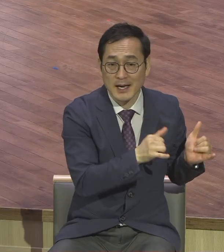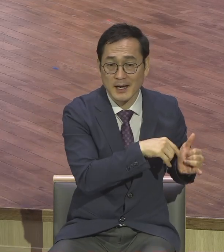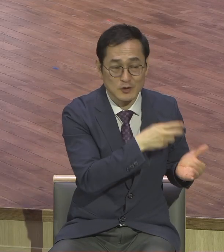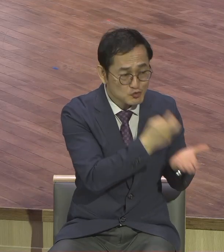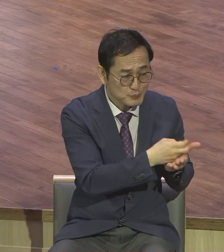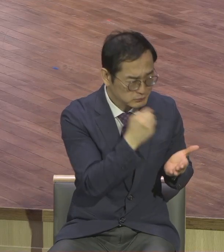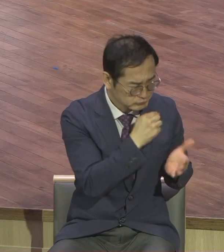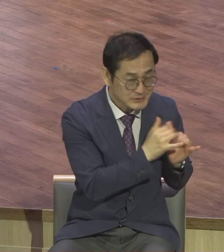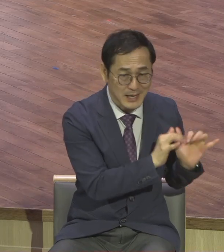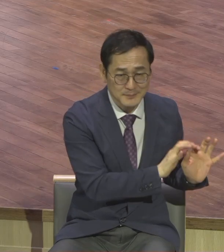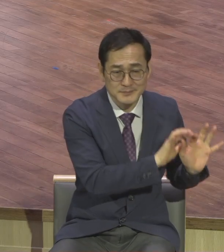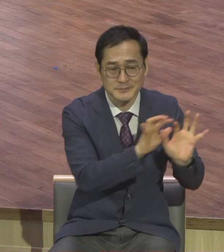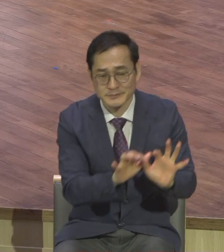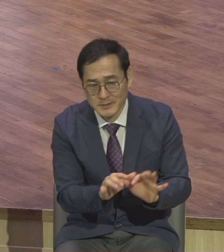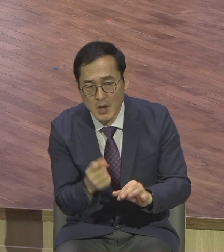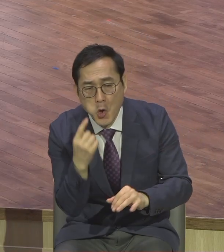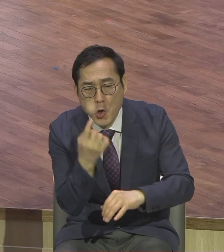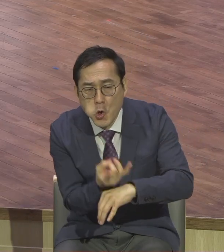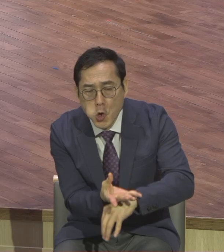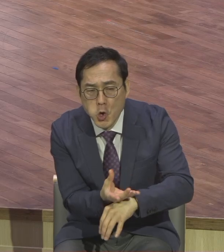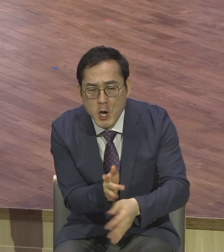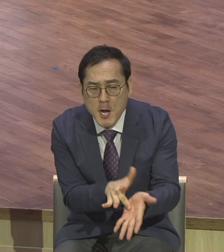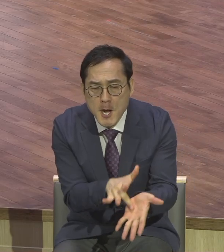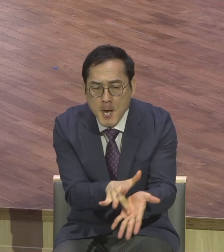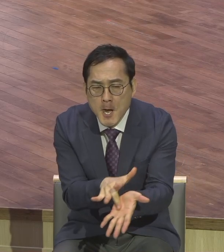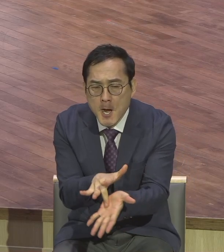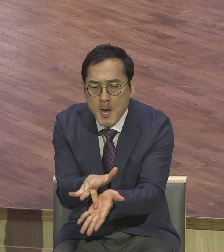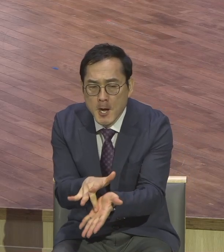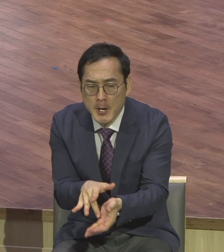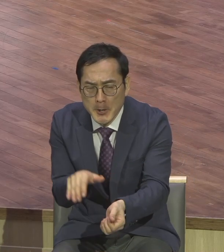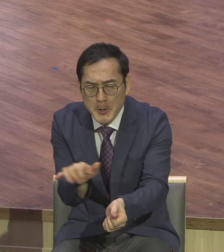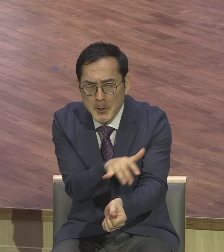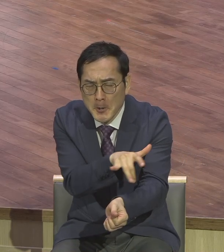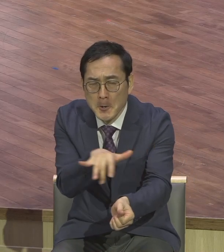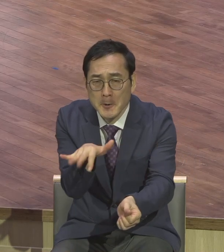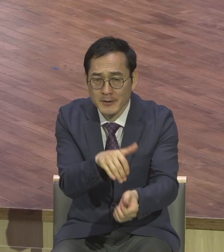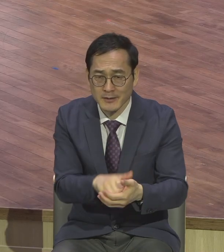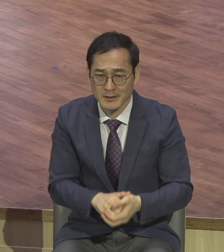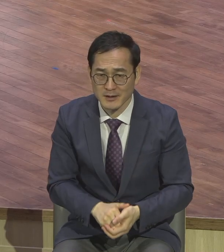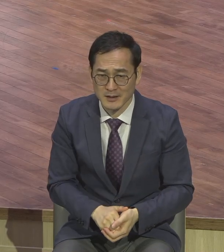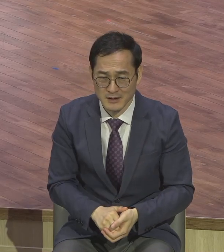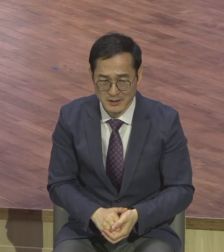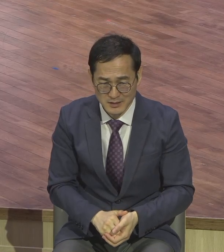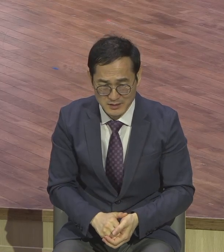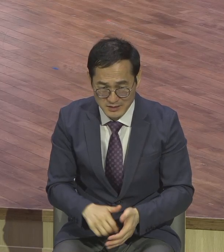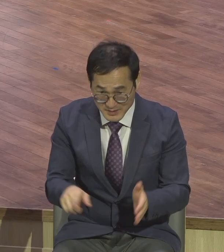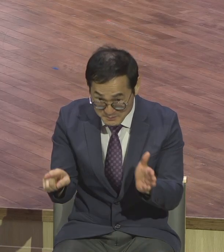뿌려뿌렸어요. 믿는다 구원받아. 웃기는 소리. 그럼 모세율법 뭐냐?